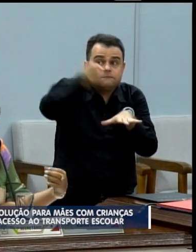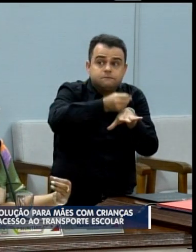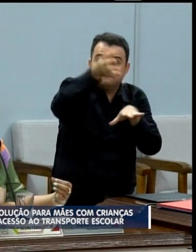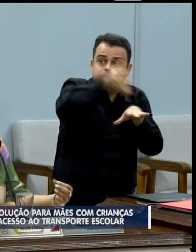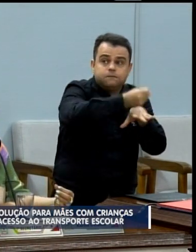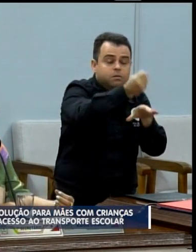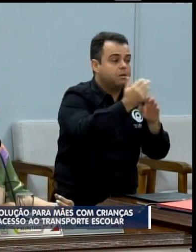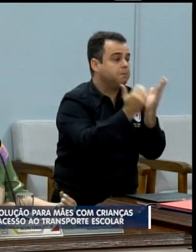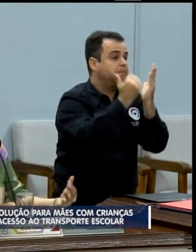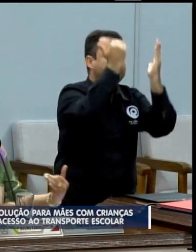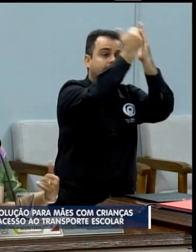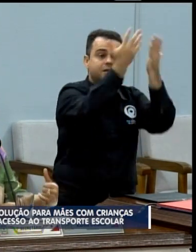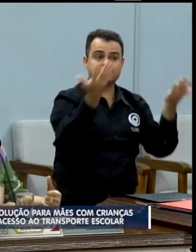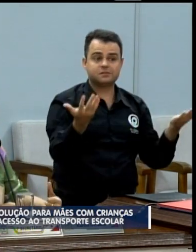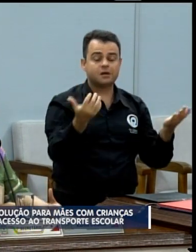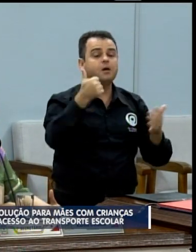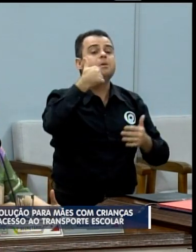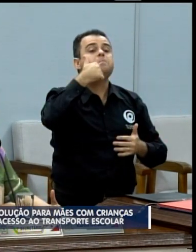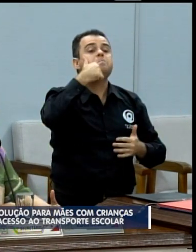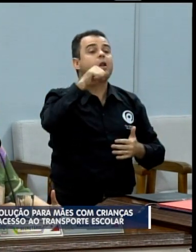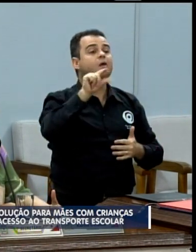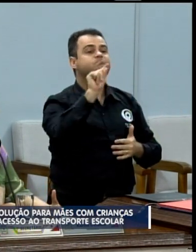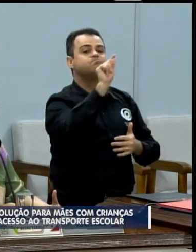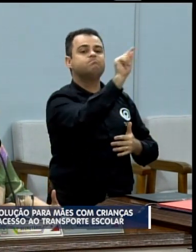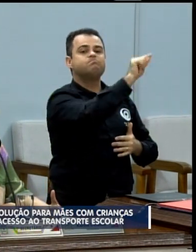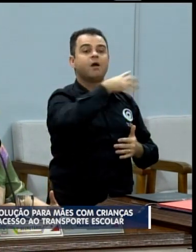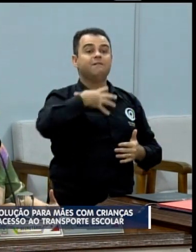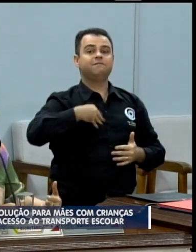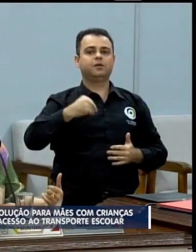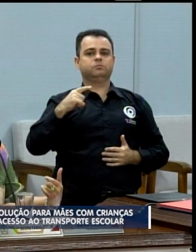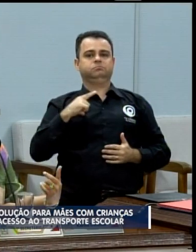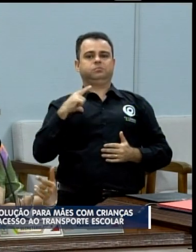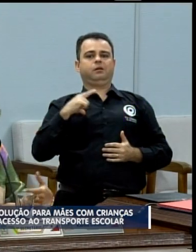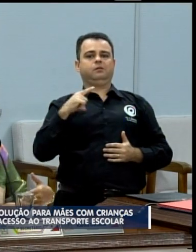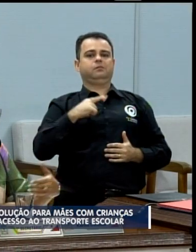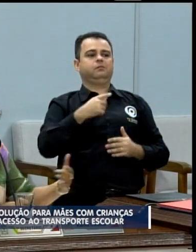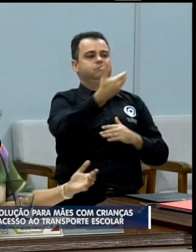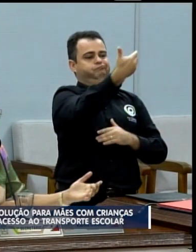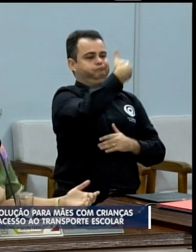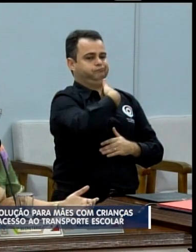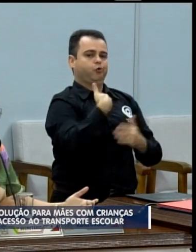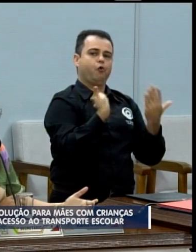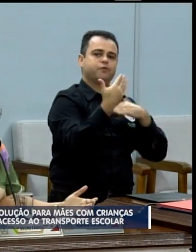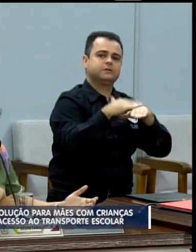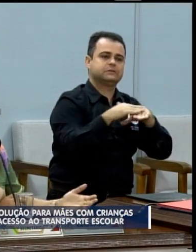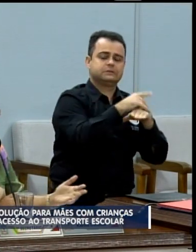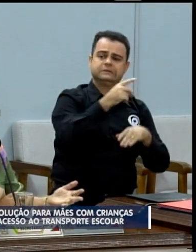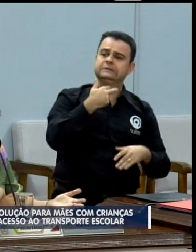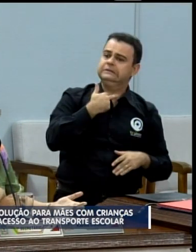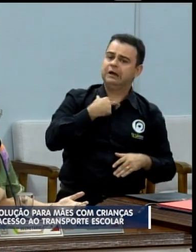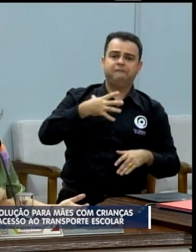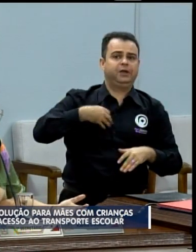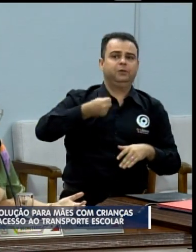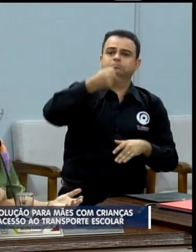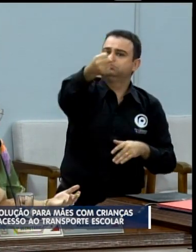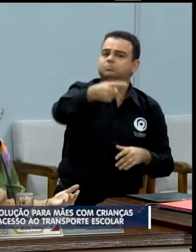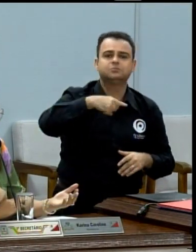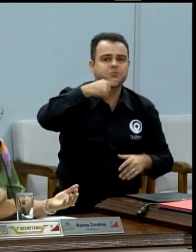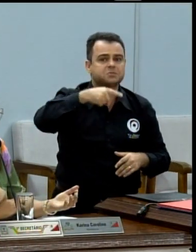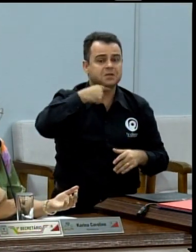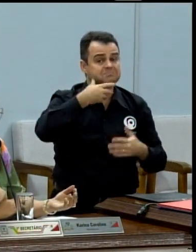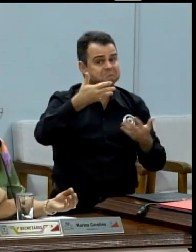maior dificuldade das mulheres que estão nos procurando aqui no gabinete. Eu acho que vocês vão ser acionados em breve, vereador Pedro